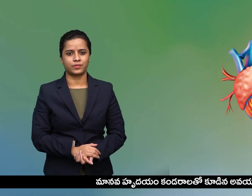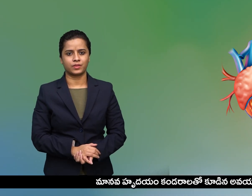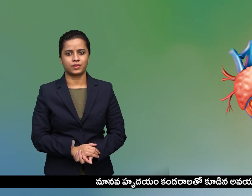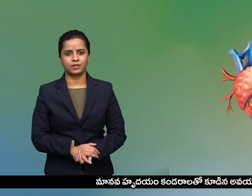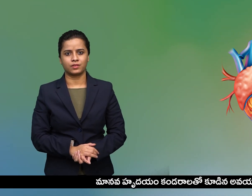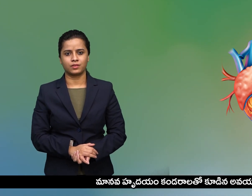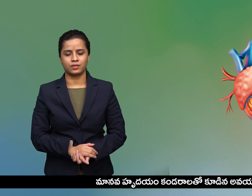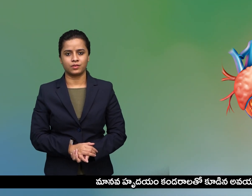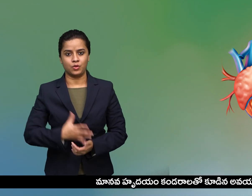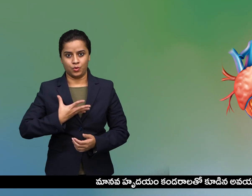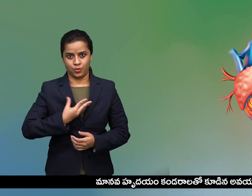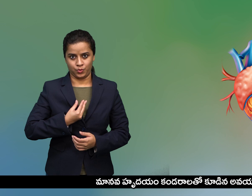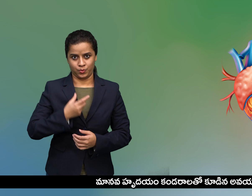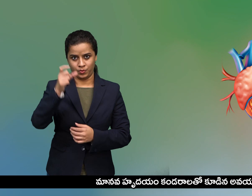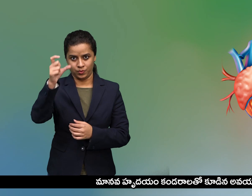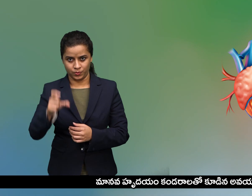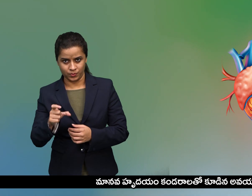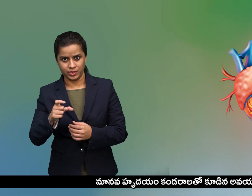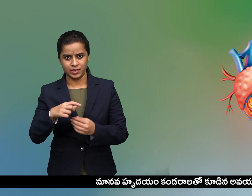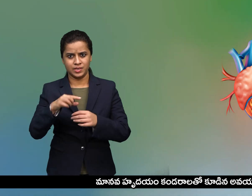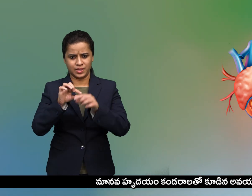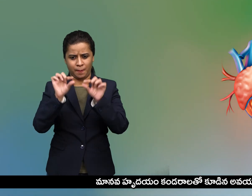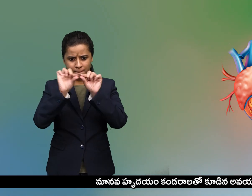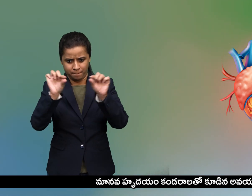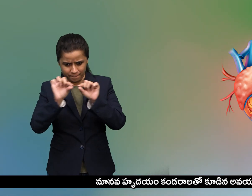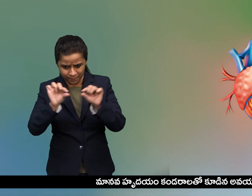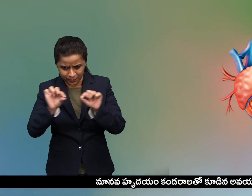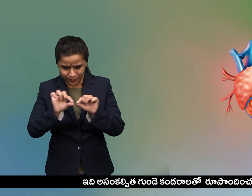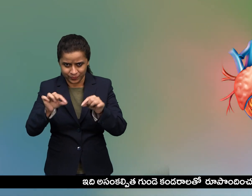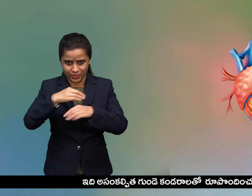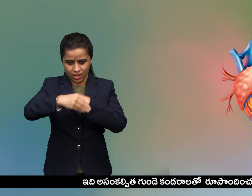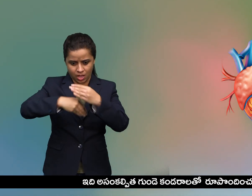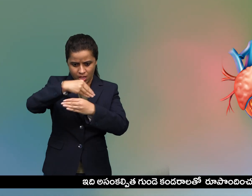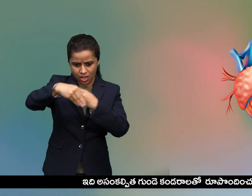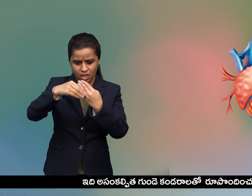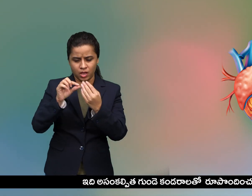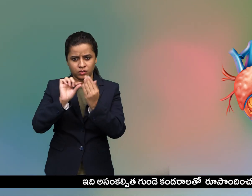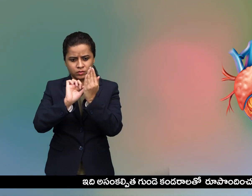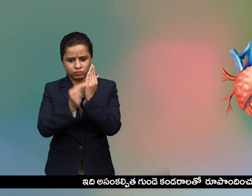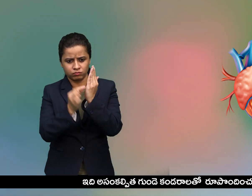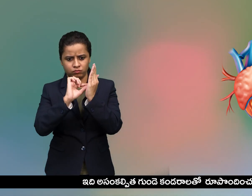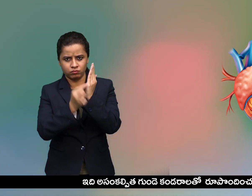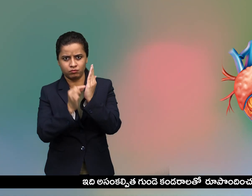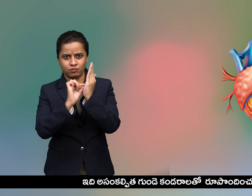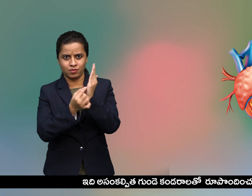మానవ హృదయం కండరాలతో కూడిన అవయవం. ఇది అసంకల్పిత గుండె